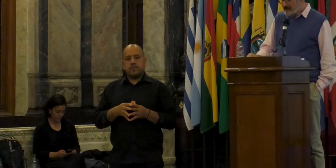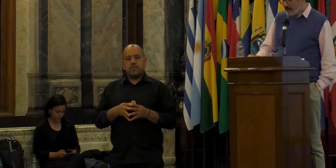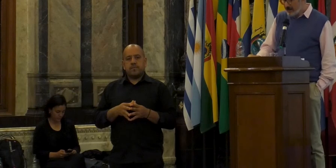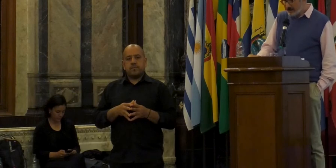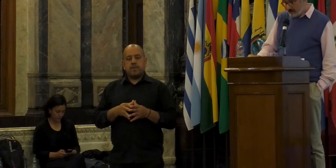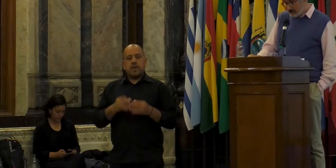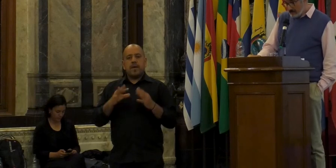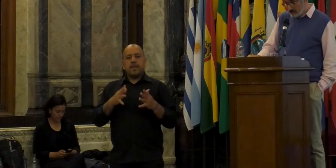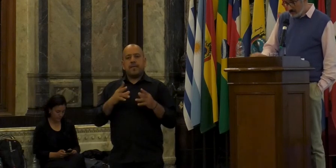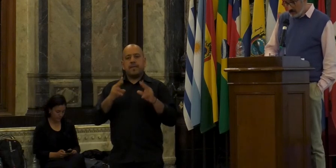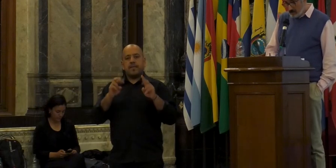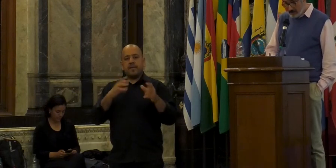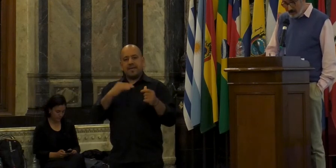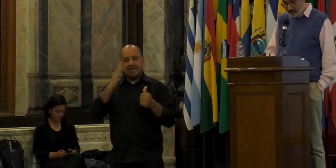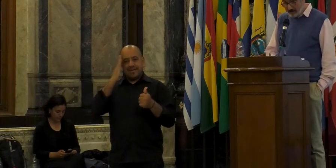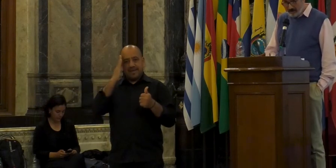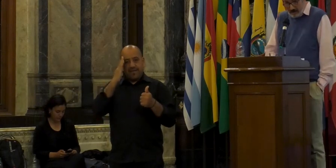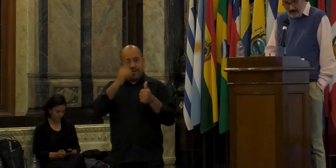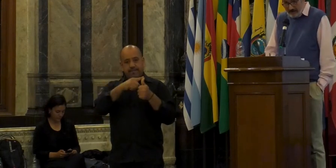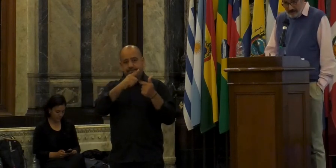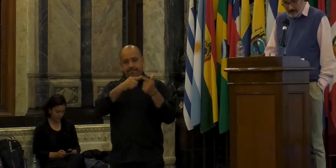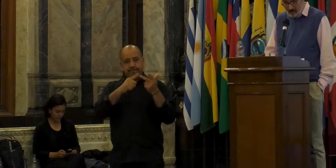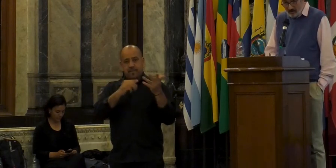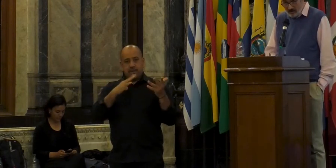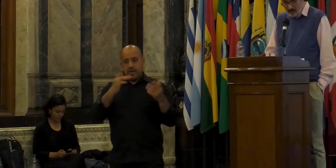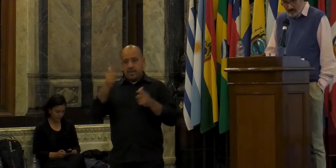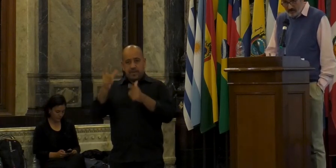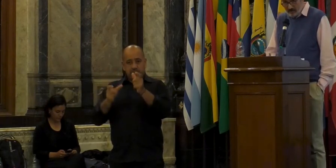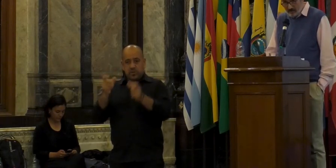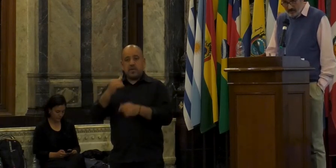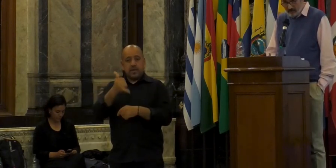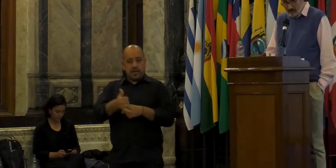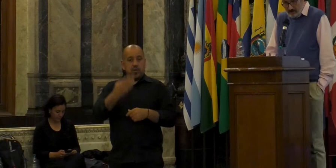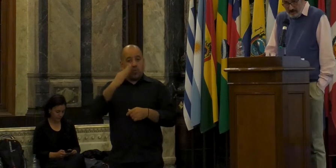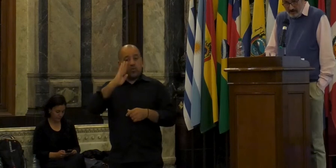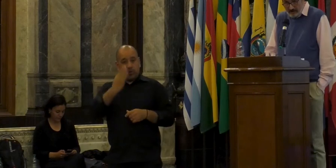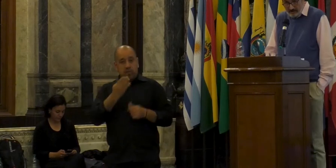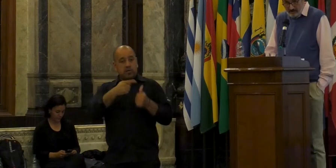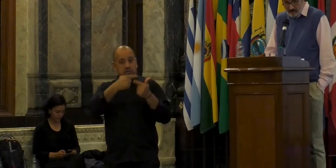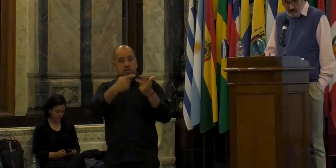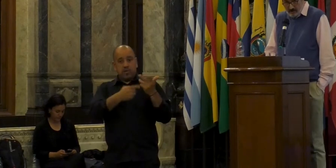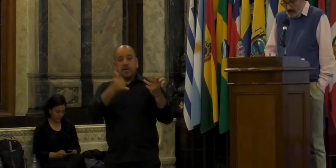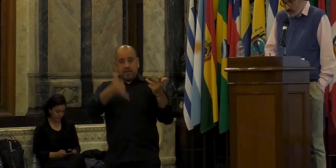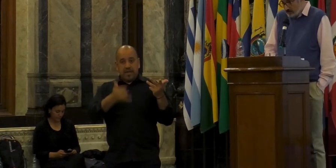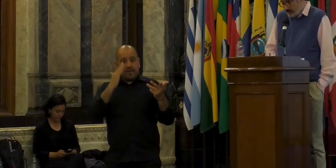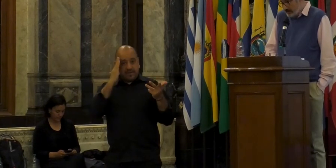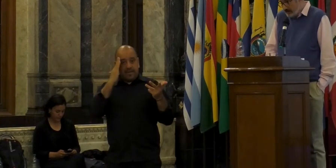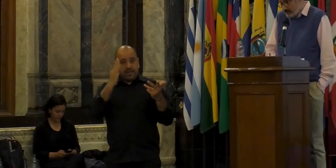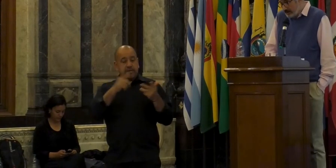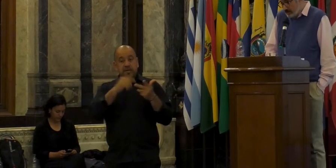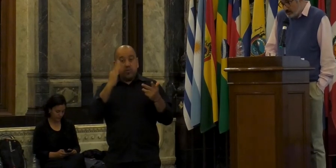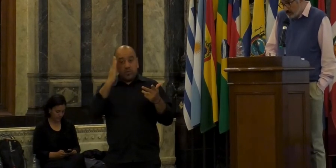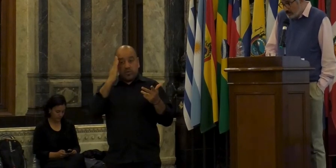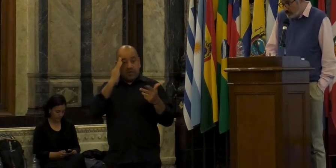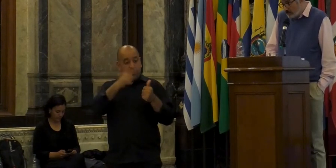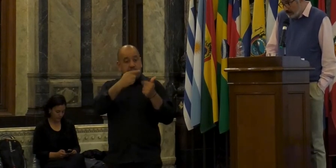es de saberes sobre saberes, es decir, que la gente tiene conocimientos, tiene saberes, y que nuestros saberes en